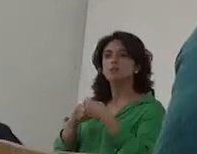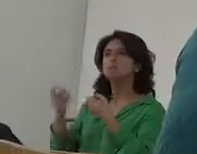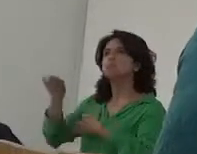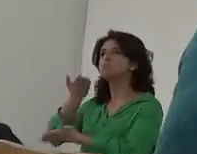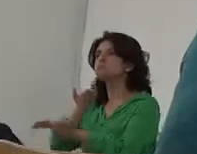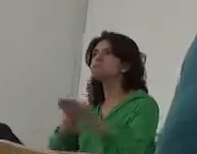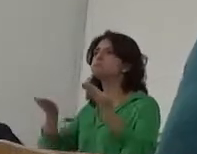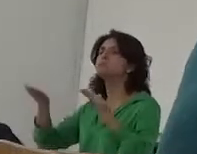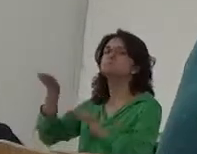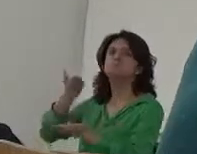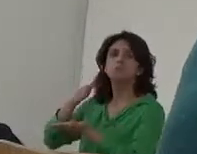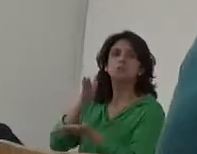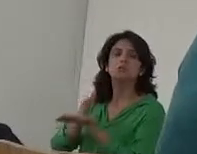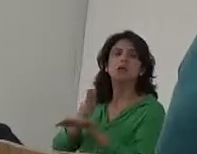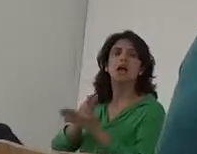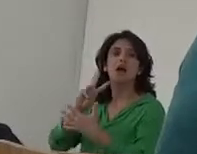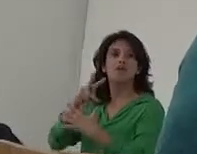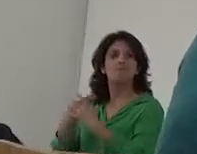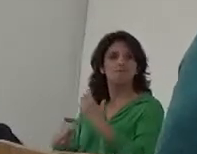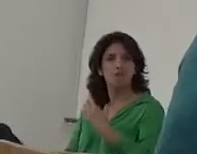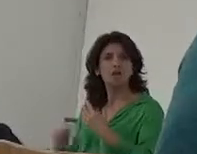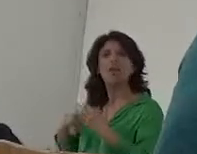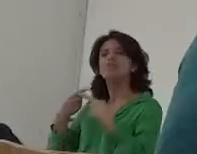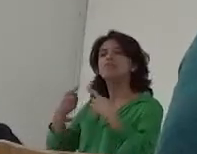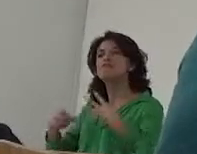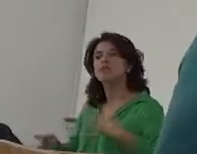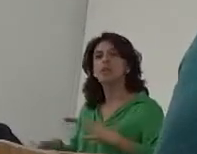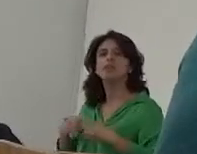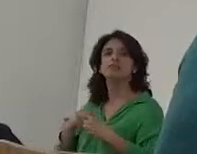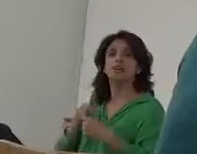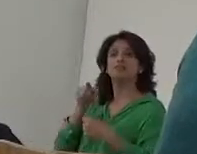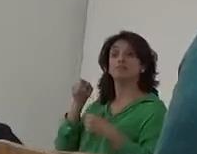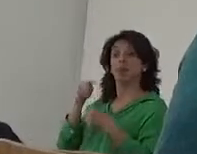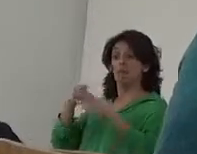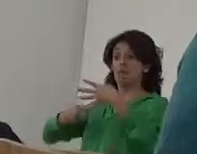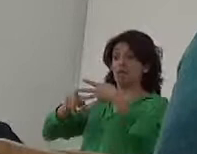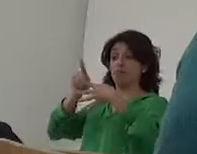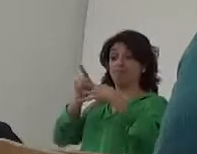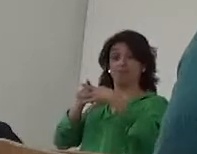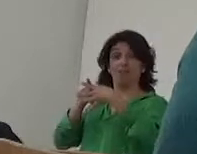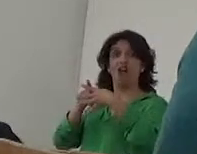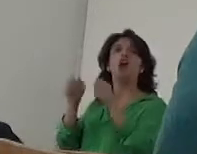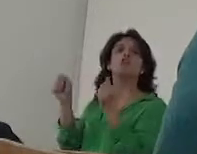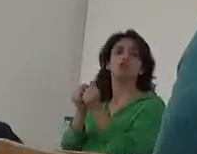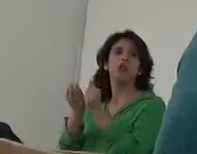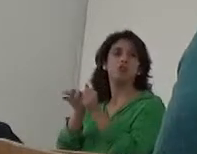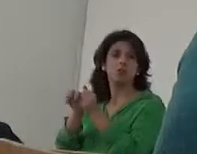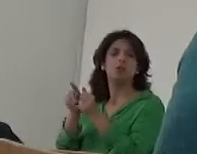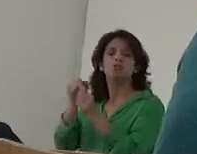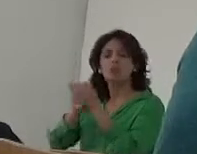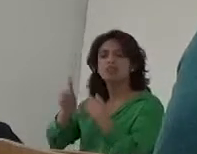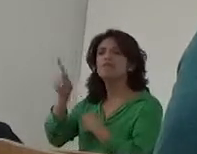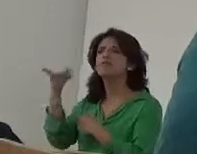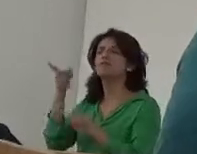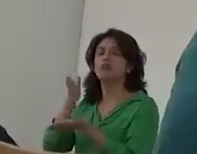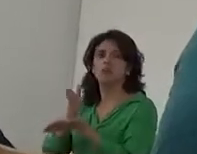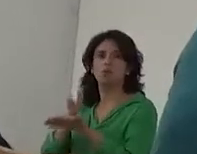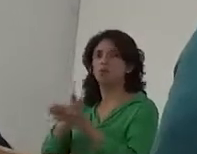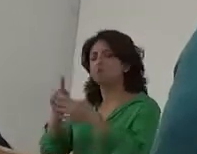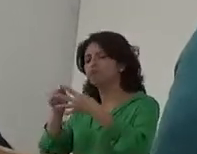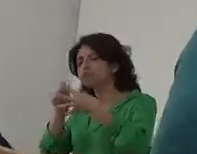mismo contexto bilingüe, tienen distintos roles, siendo la adulta coeducadora de la escuela y los otros estudiantes de distintos niveles